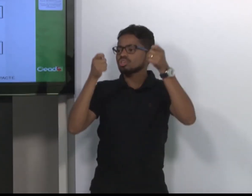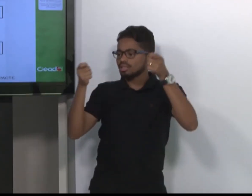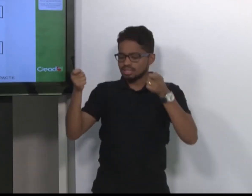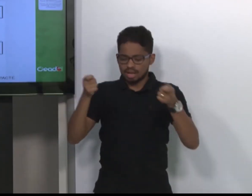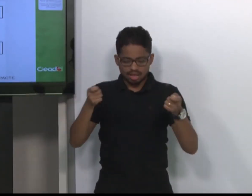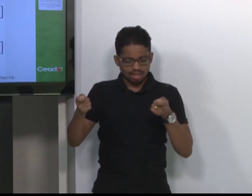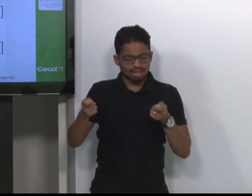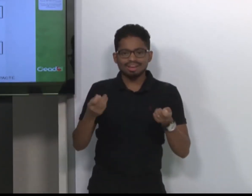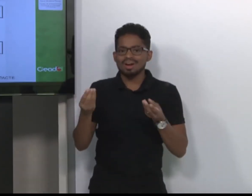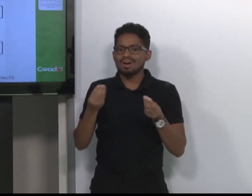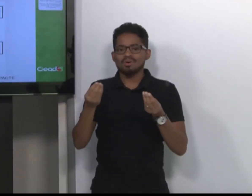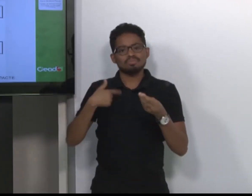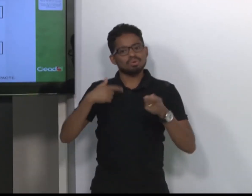tradução.